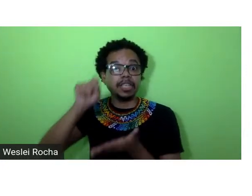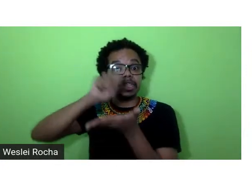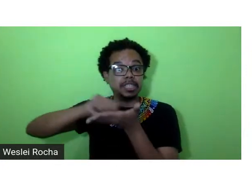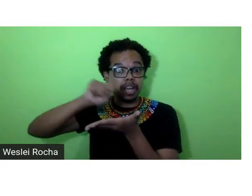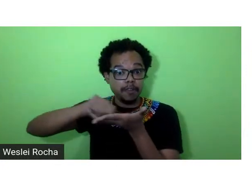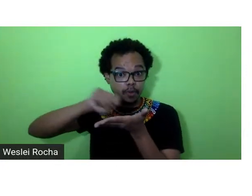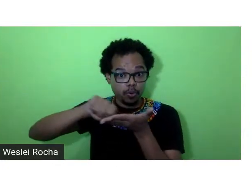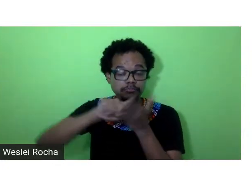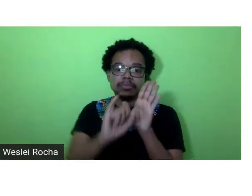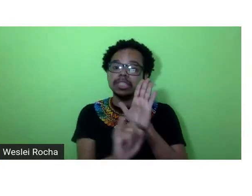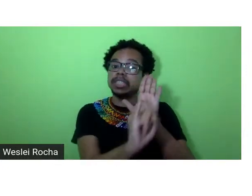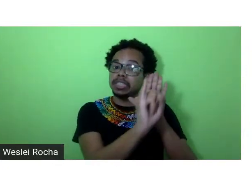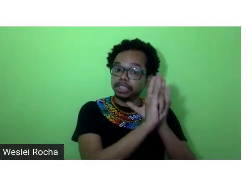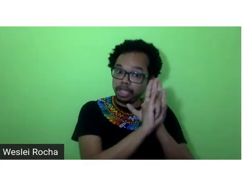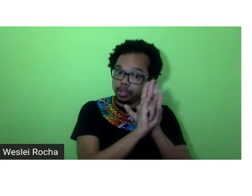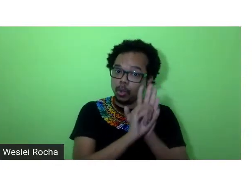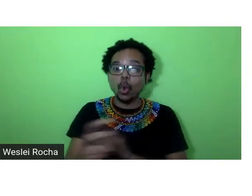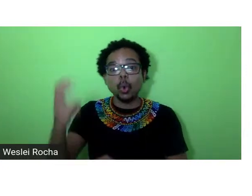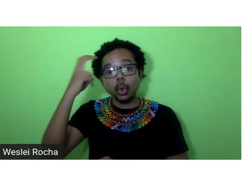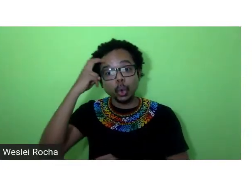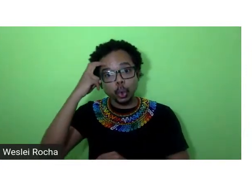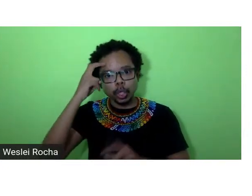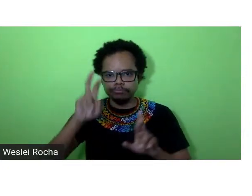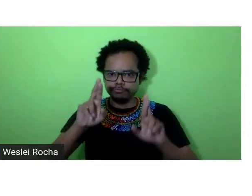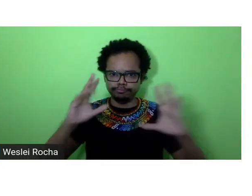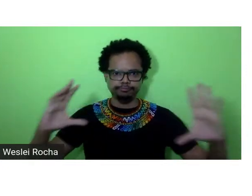o lote Berlim firestrow